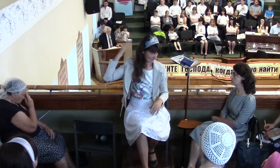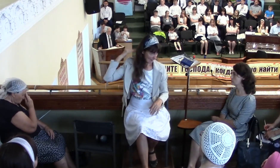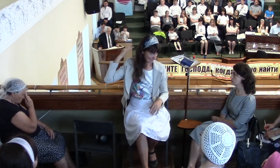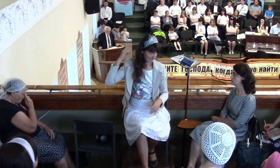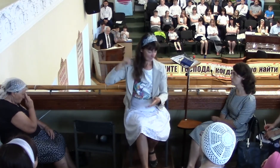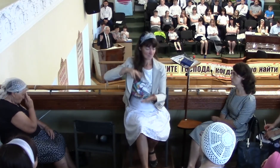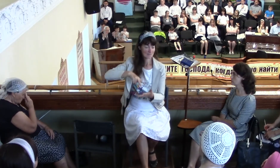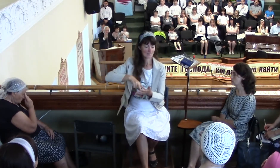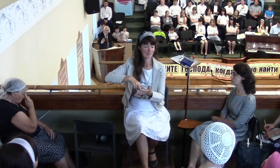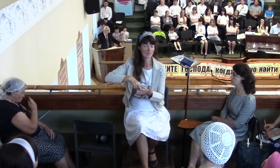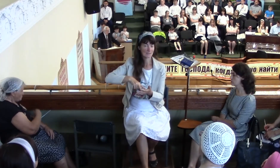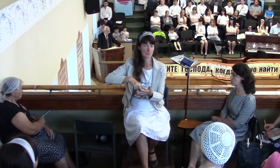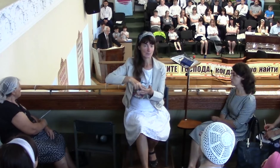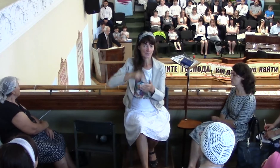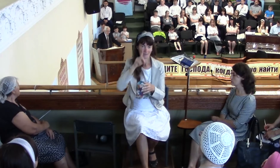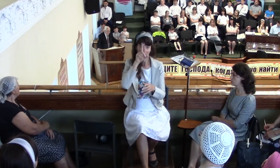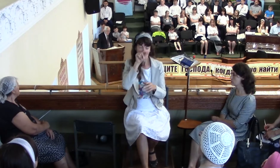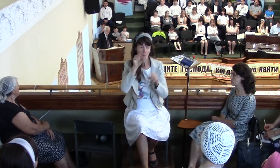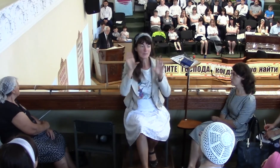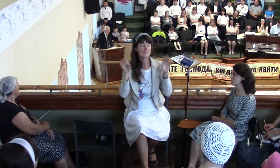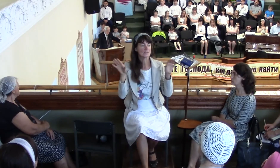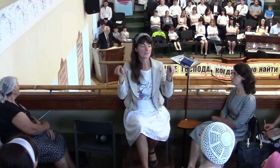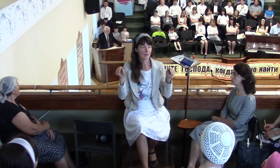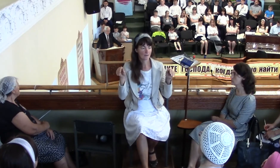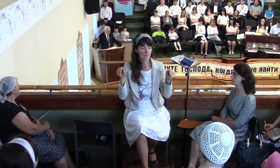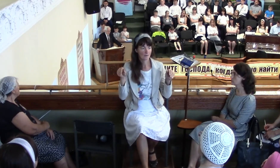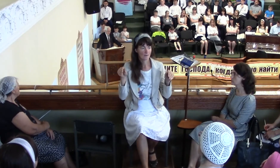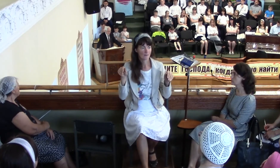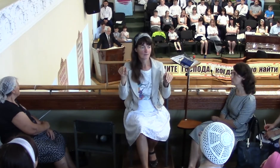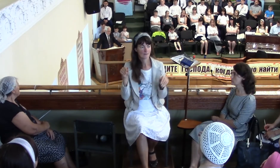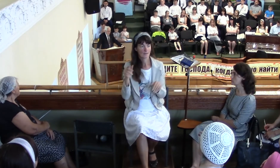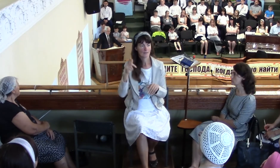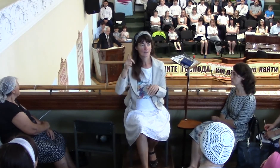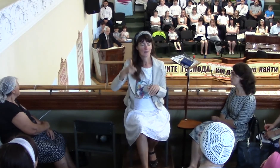позвонил в издательство, спросил, а что он сделал этой девочке?